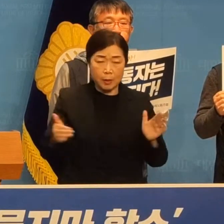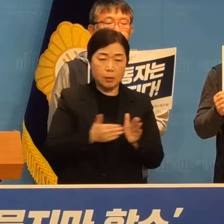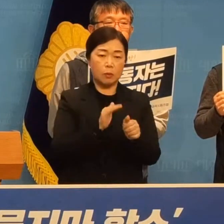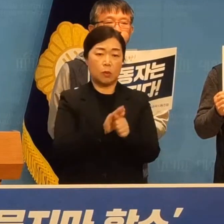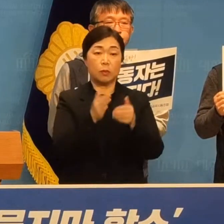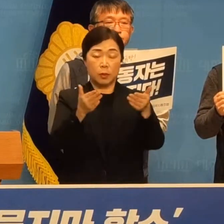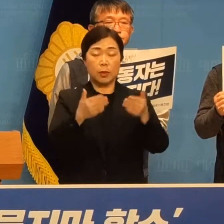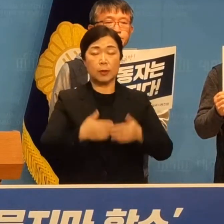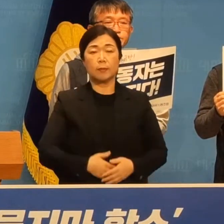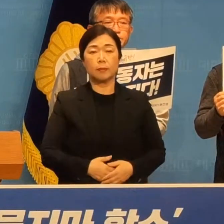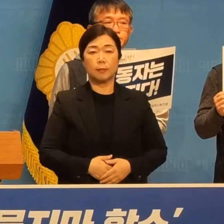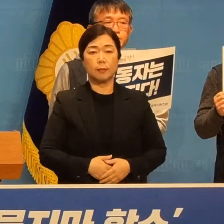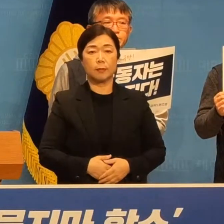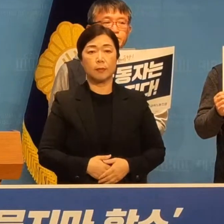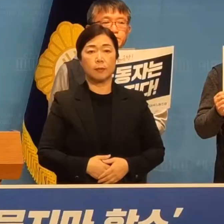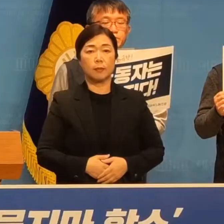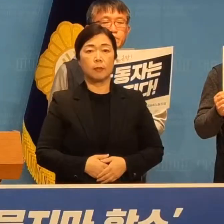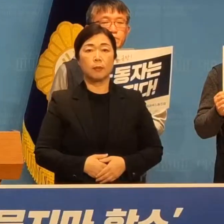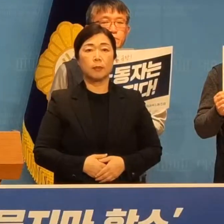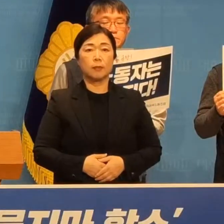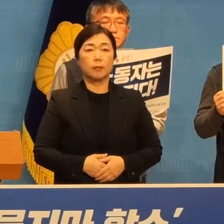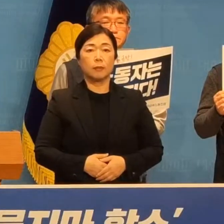고맙습니다.